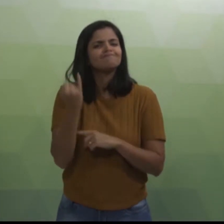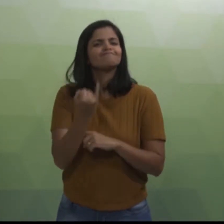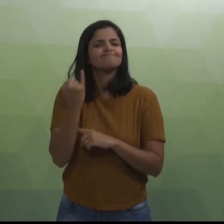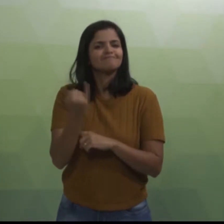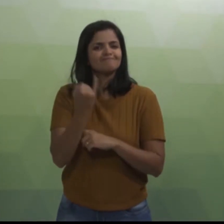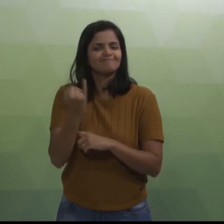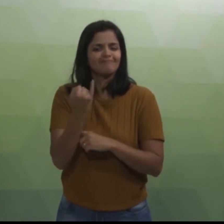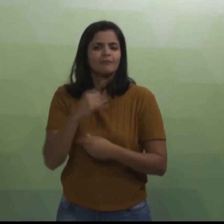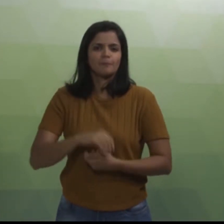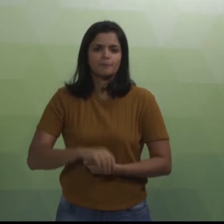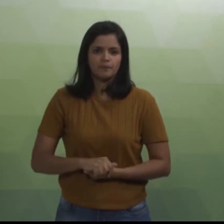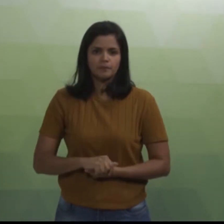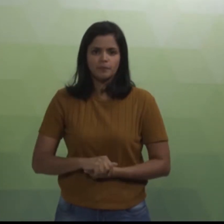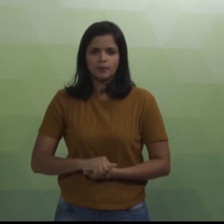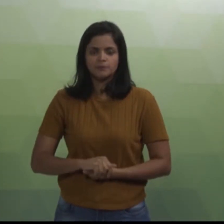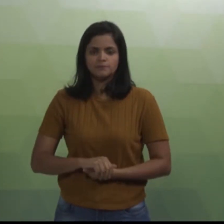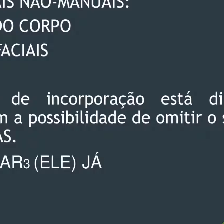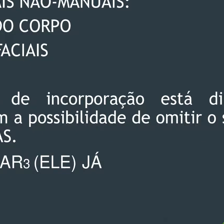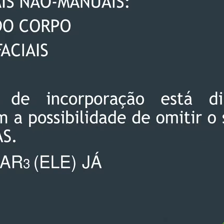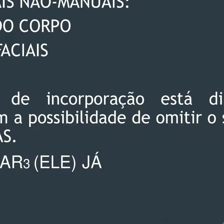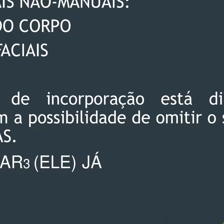Percebam que isso é muito importante.